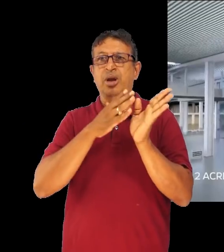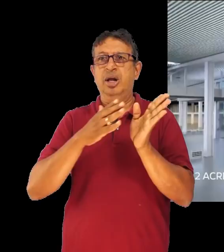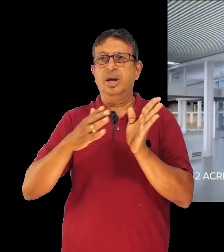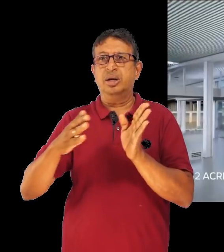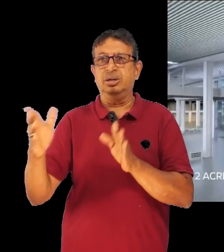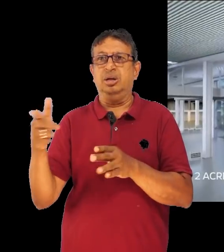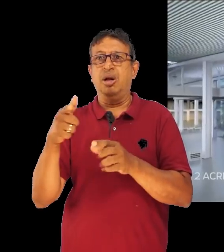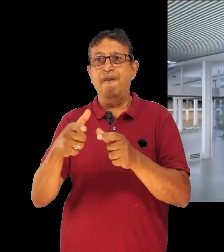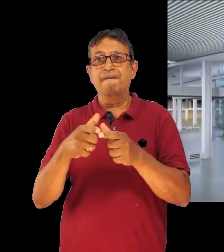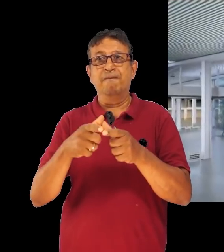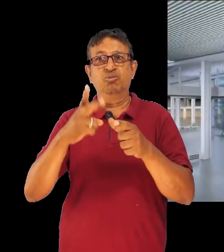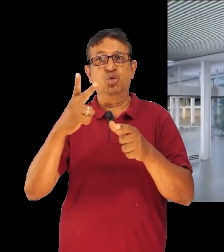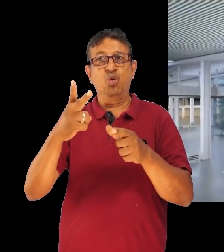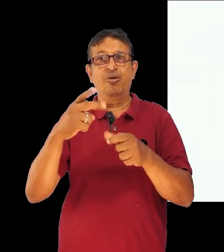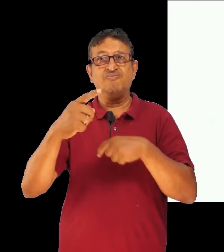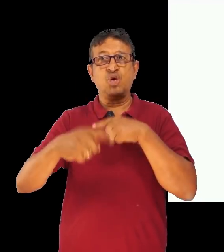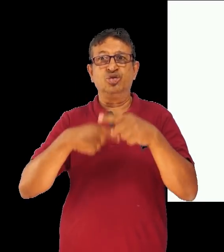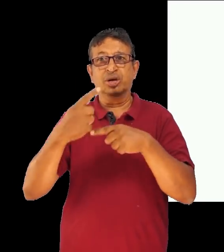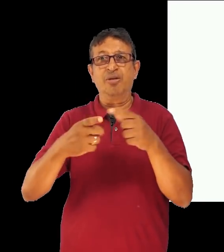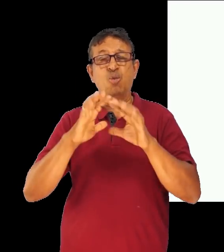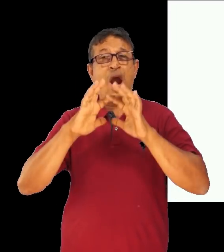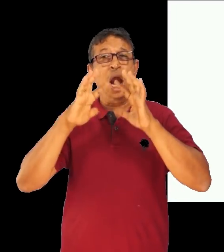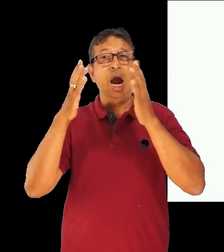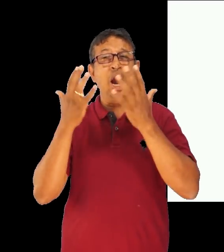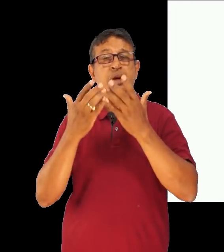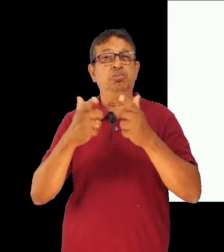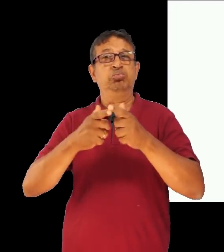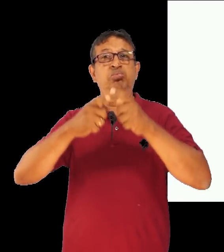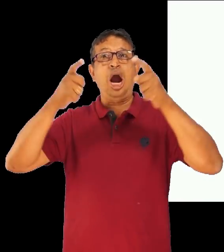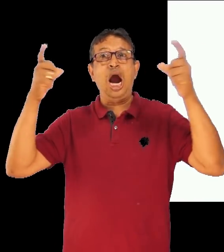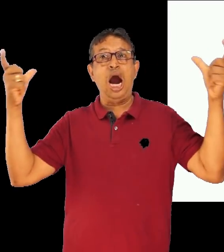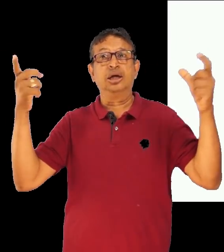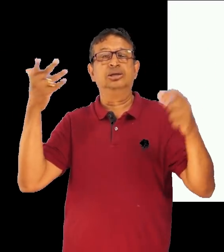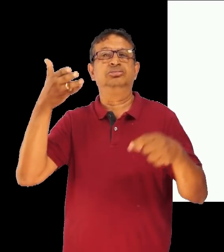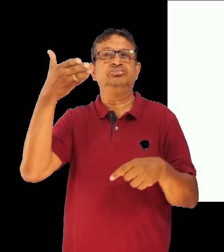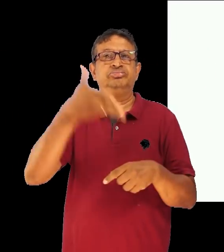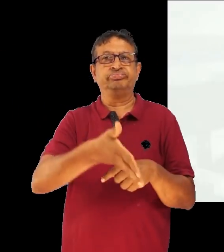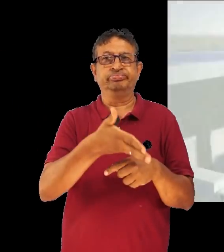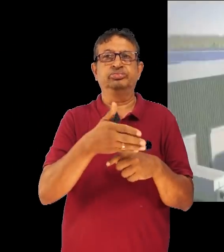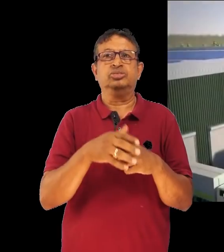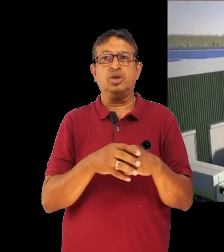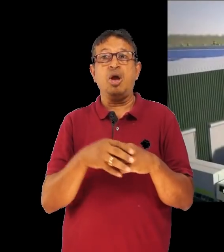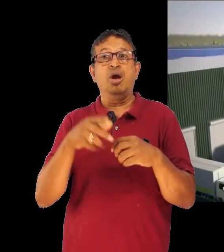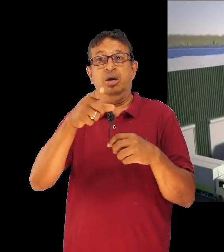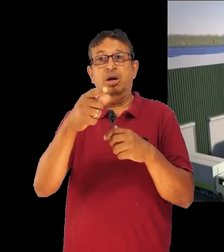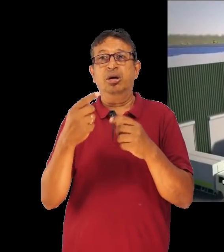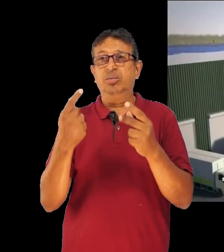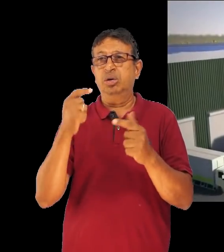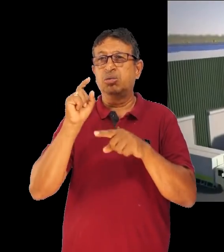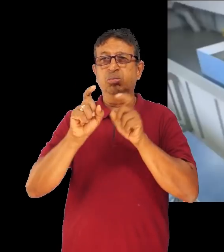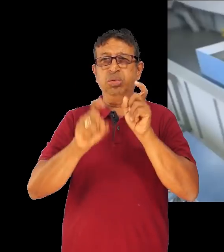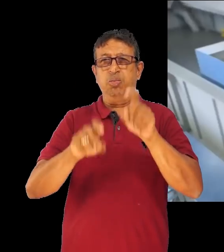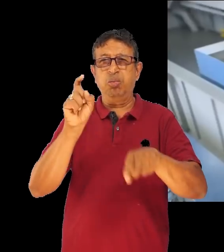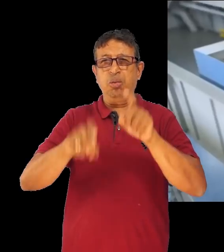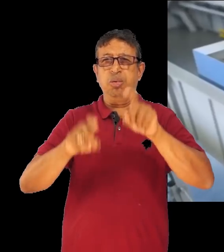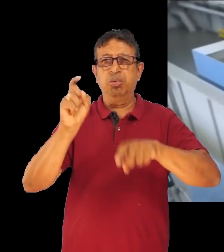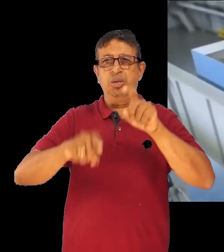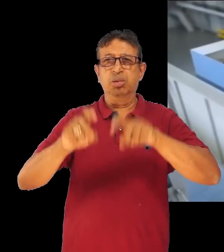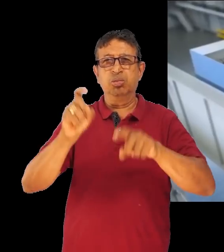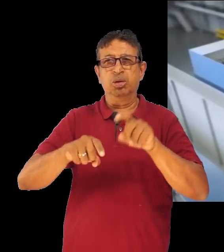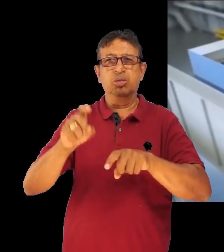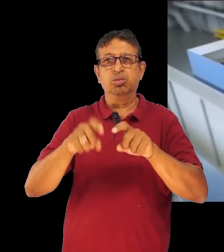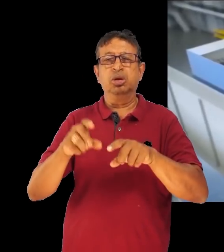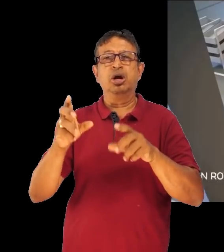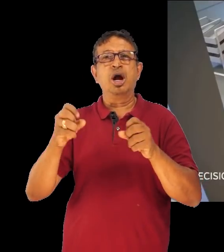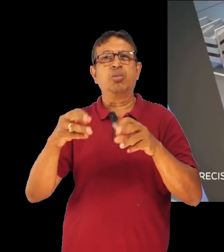ये अपने आप में ही एक परफेक्ट एग्जांपल होगी ऑफ इंडस्ट्री 4.0 और प्रगतिशील भारत की पहचान बन जाएगी। बिकॉज एक बार पूरा बन जाने के बाद